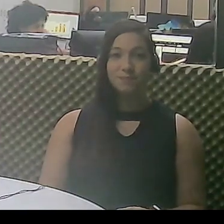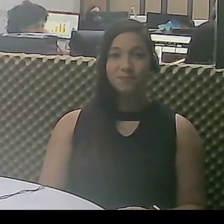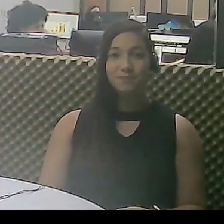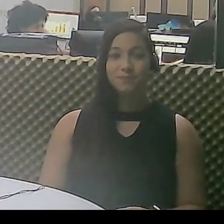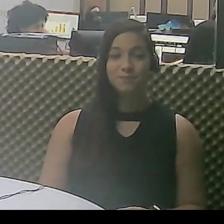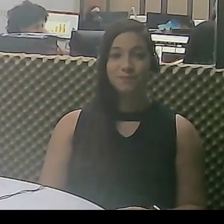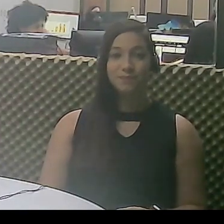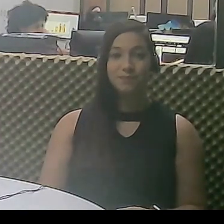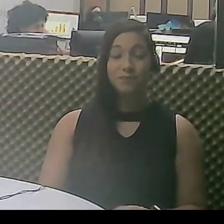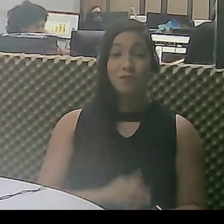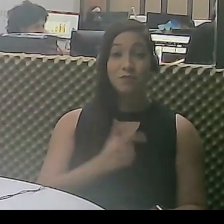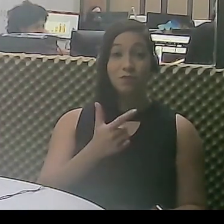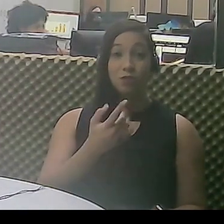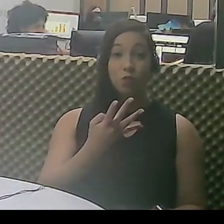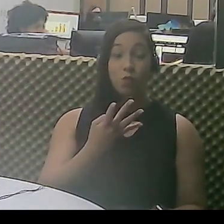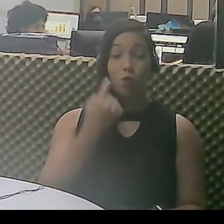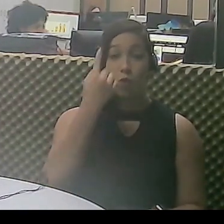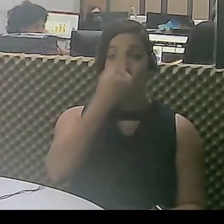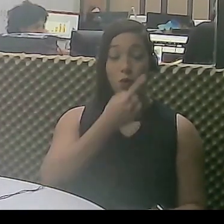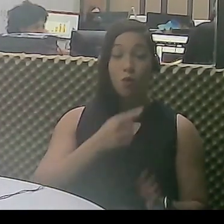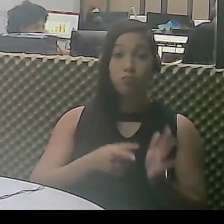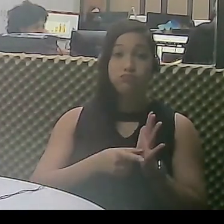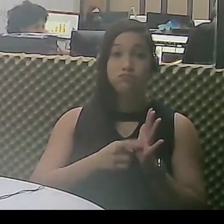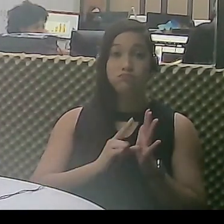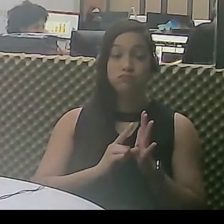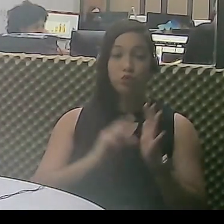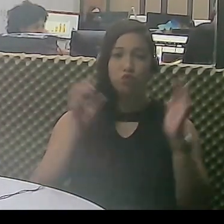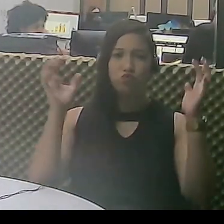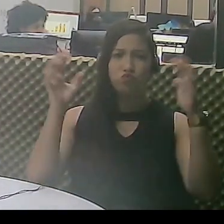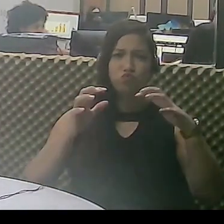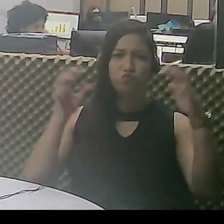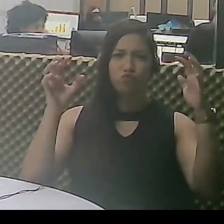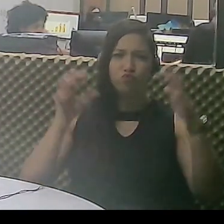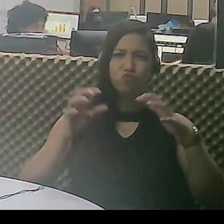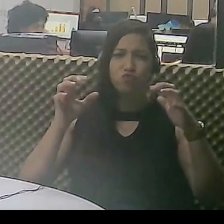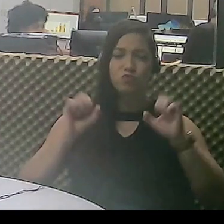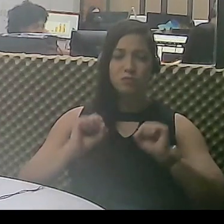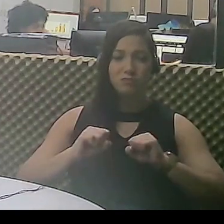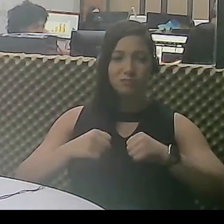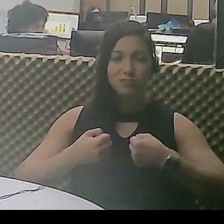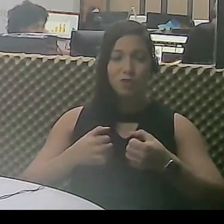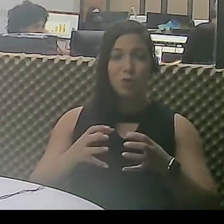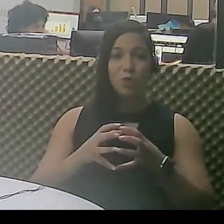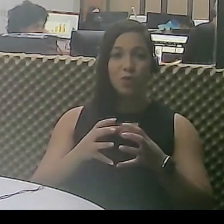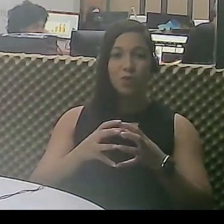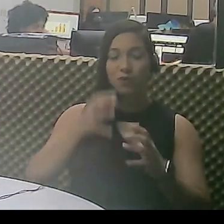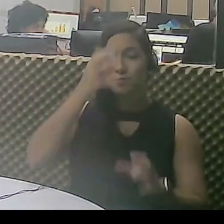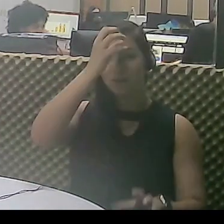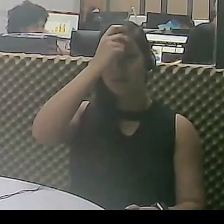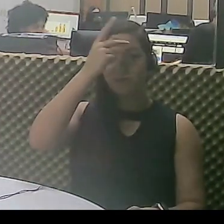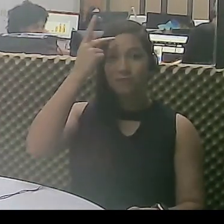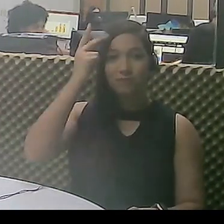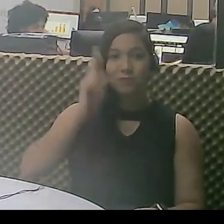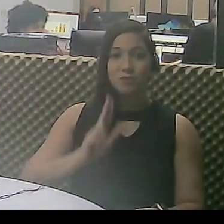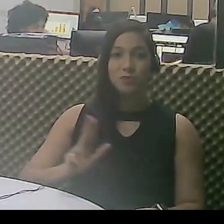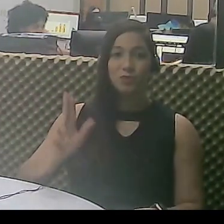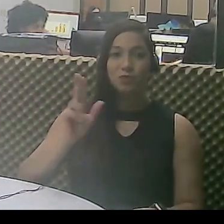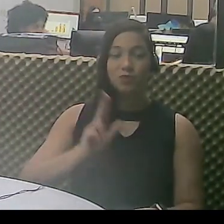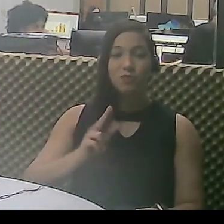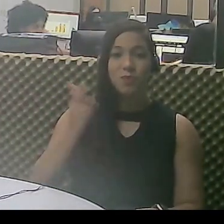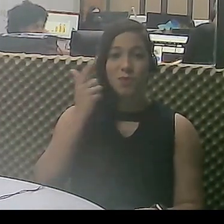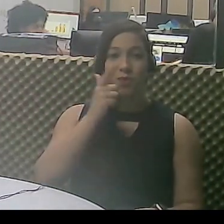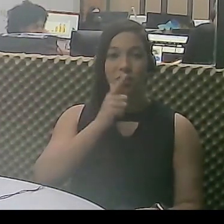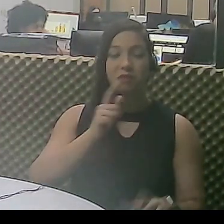Em menos de 24 horas após o temporal registrado na cidade, a força-tarefa montada pela Prefeitura de Uberlândia